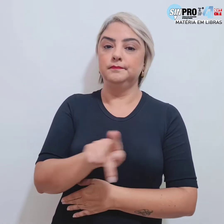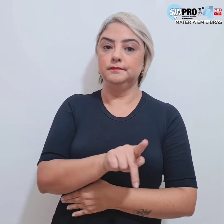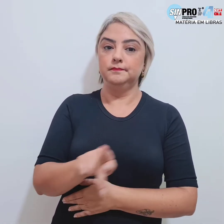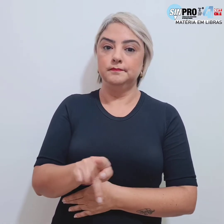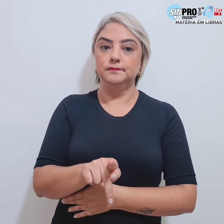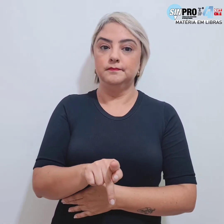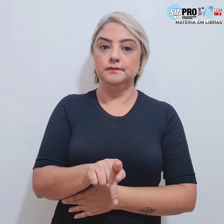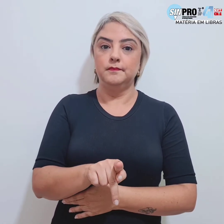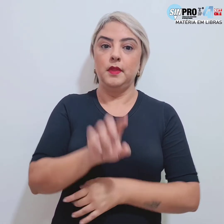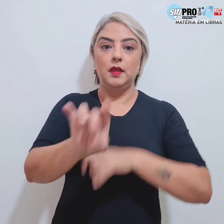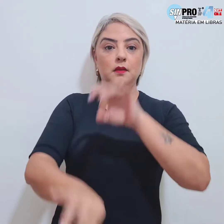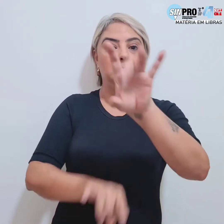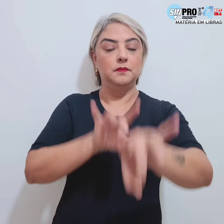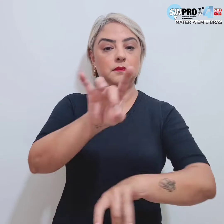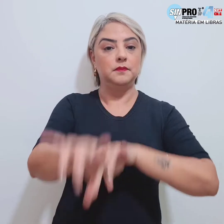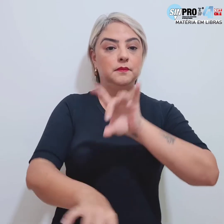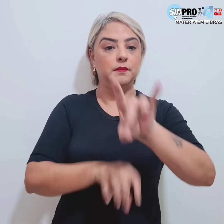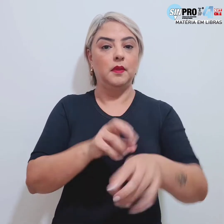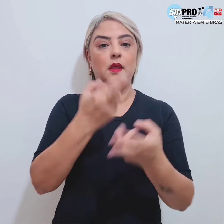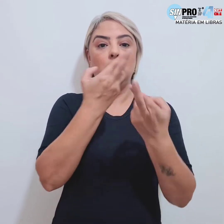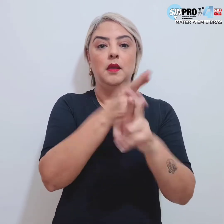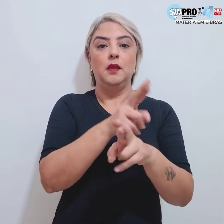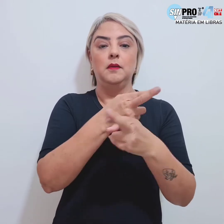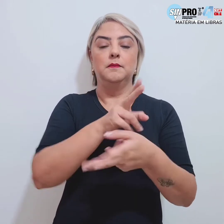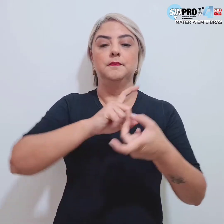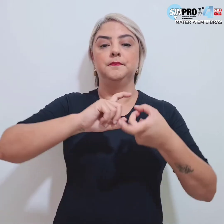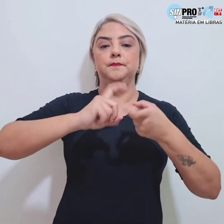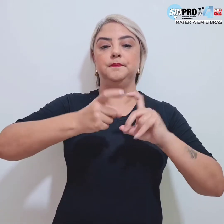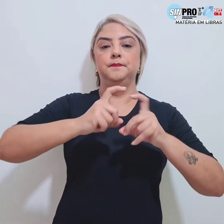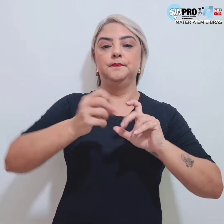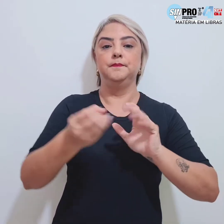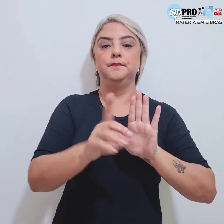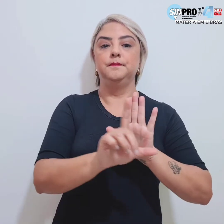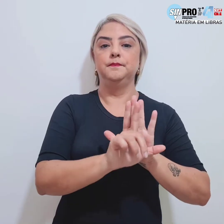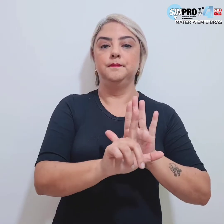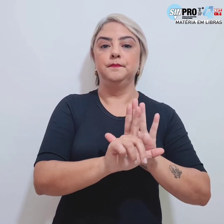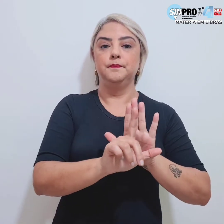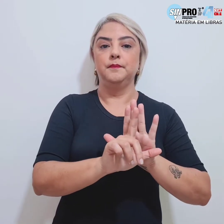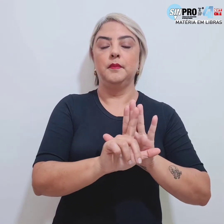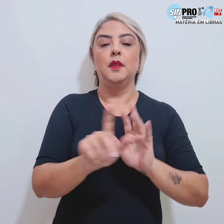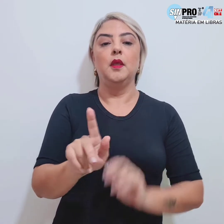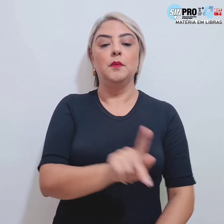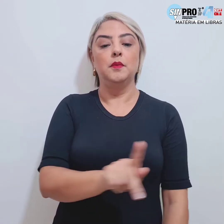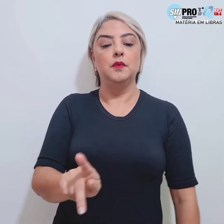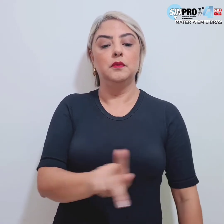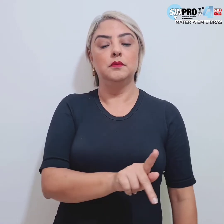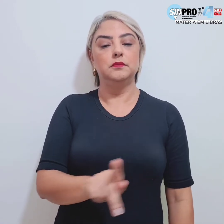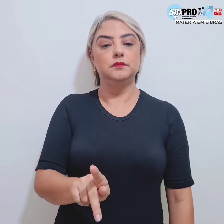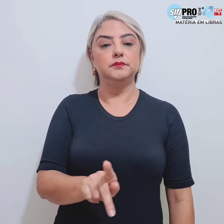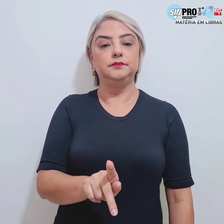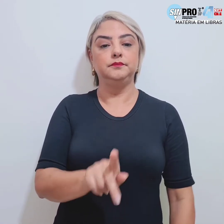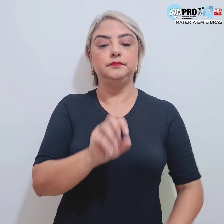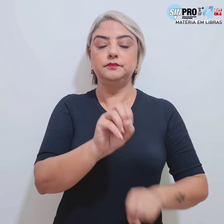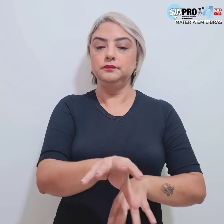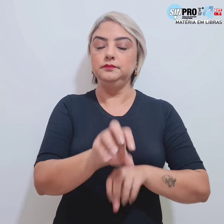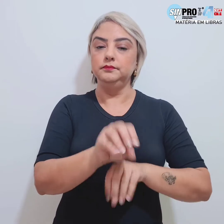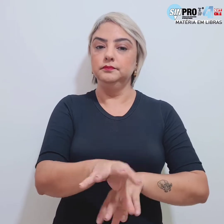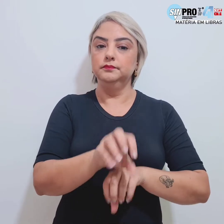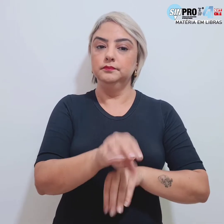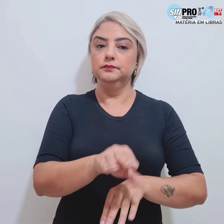edição especial Reforma Administrativa. Professor, educador educacional.